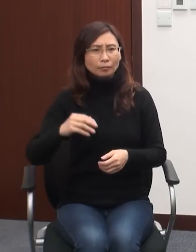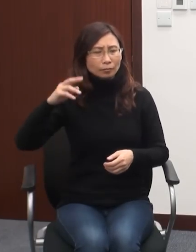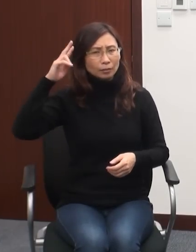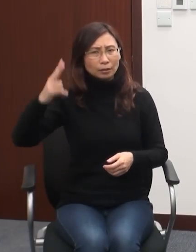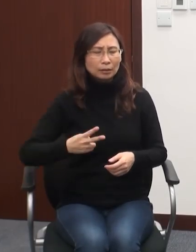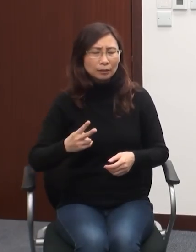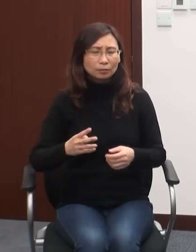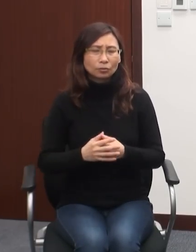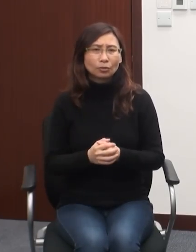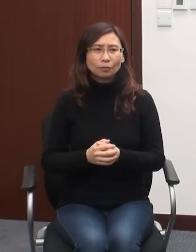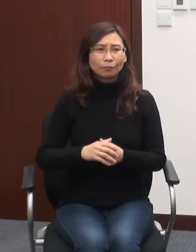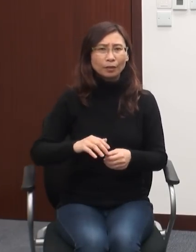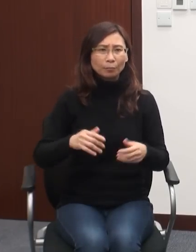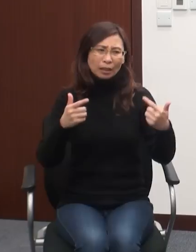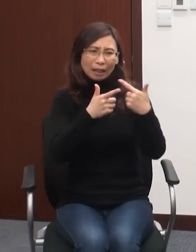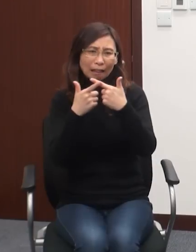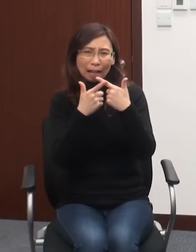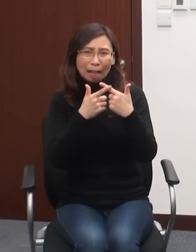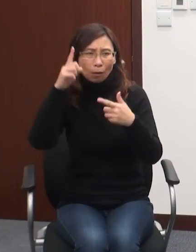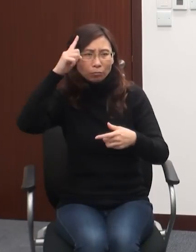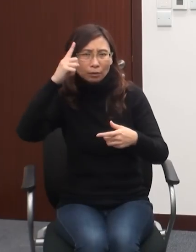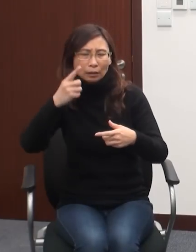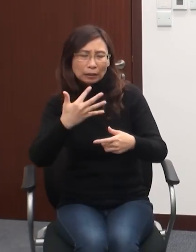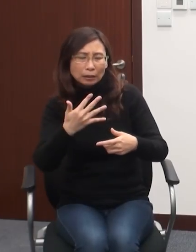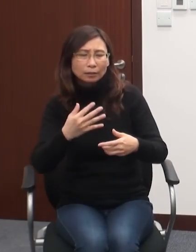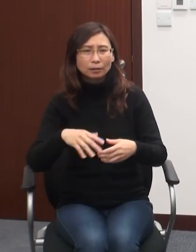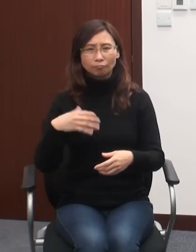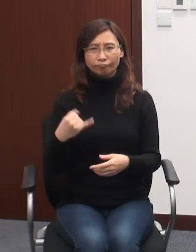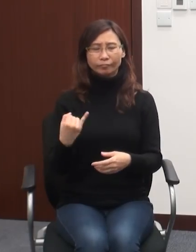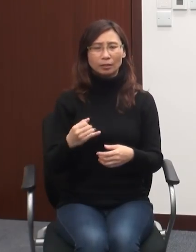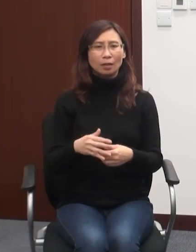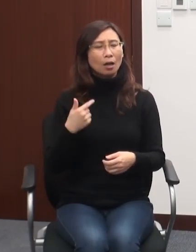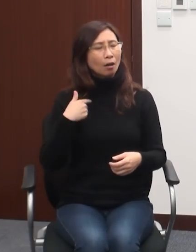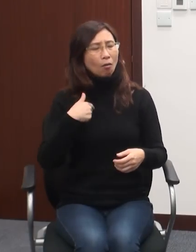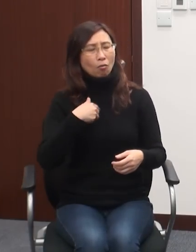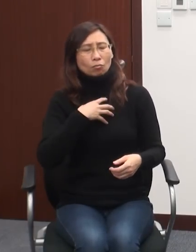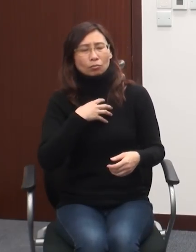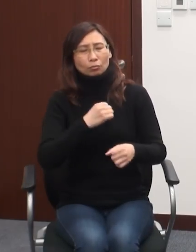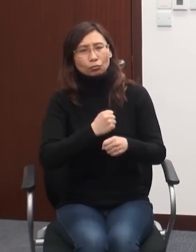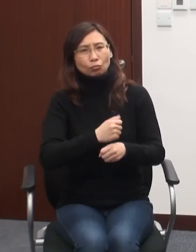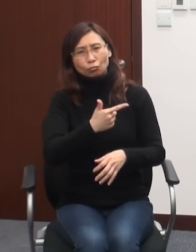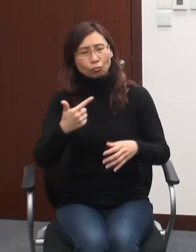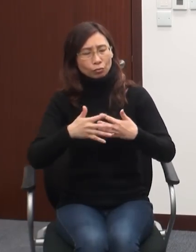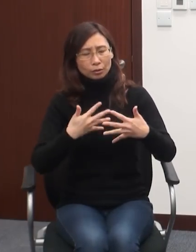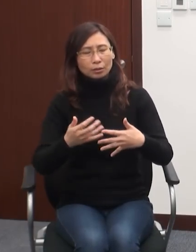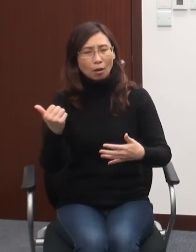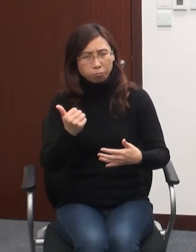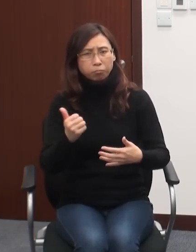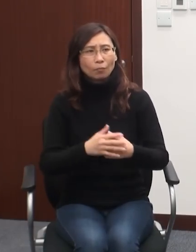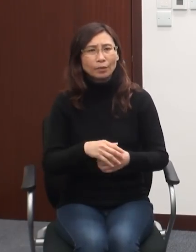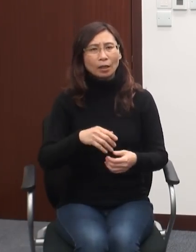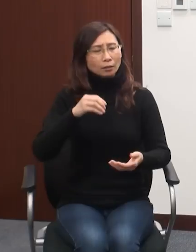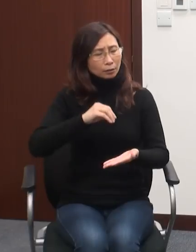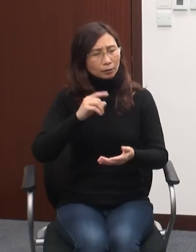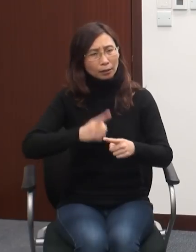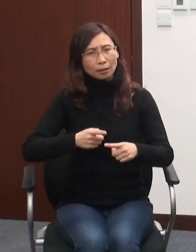咁只不過係鬧幾日咁啊過咗唔掂噶嘛。是 我諗多少少嘢，因為你話俾佢知香港唔收費，香港當然好多人唔收費， 或